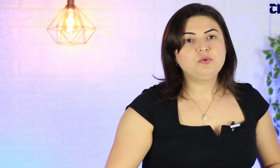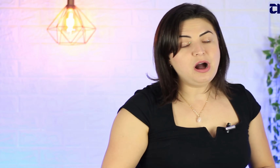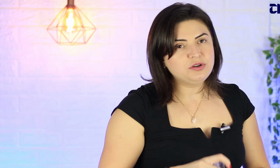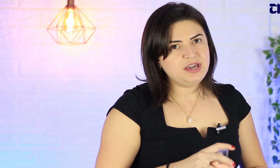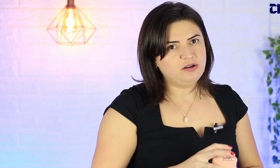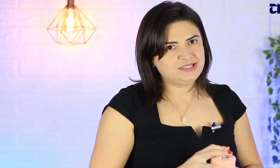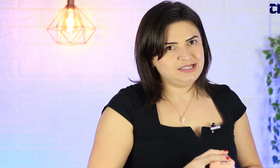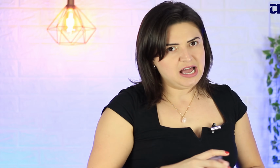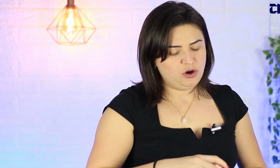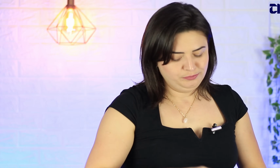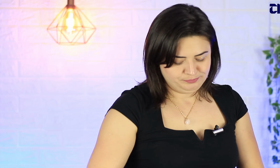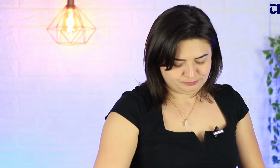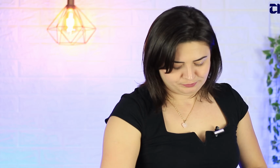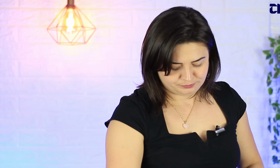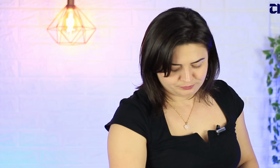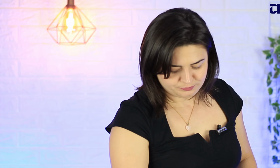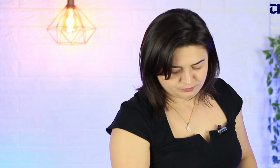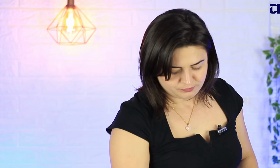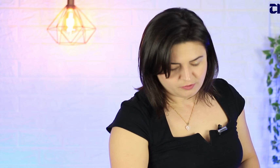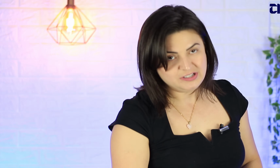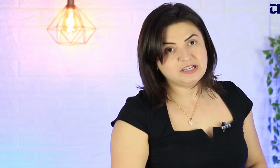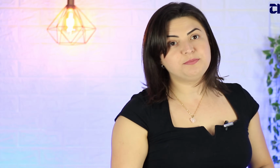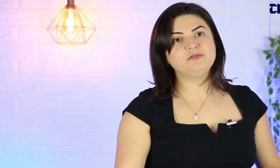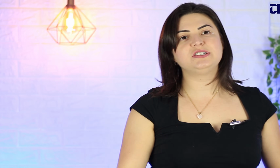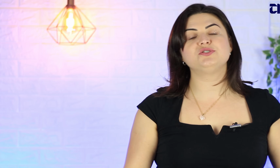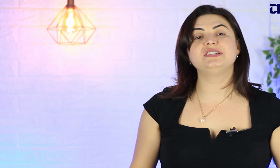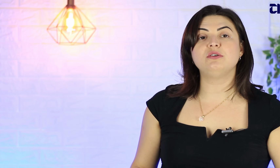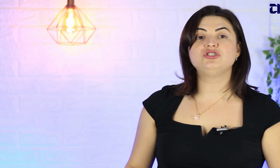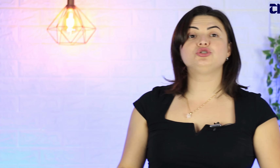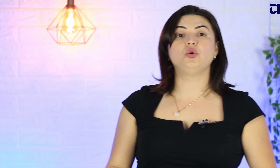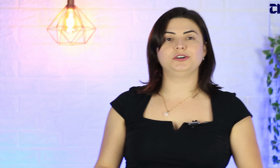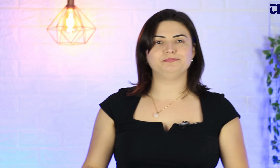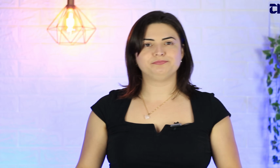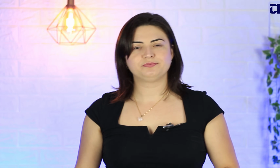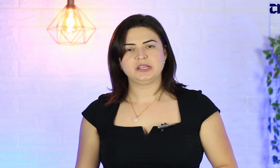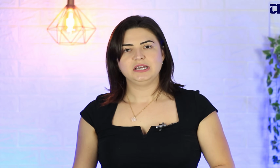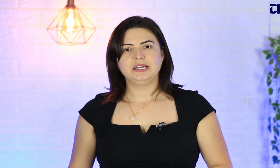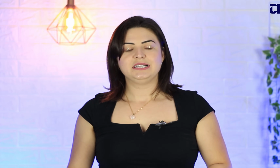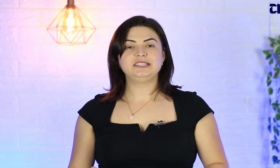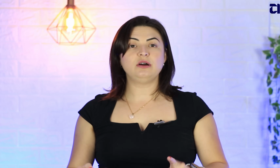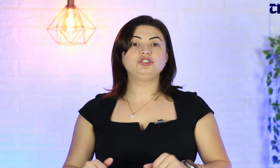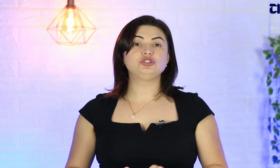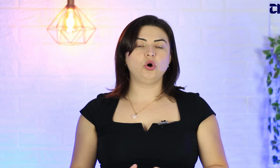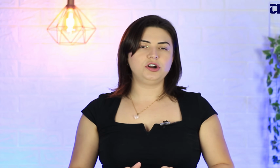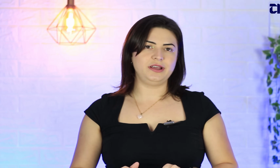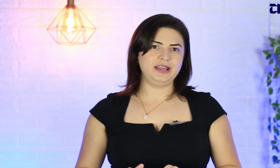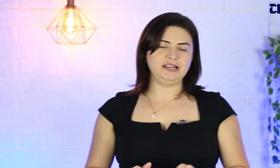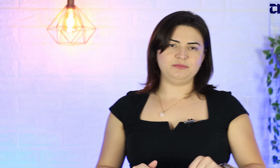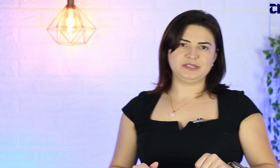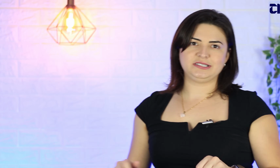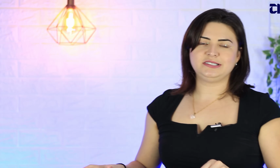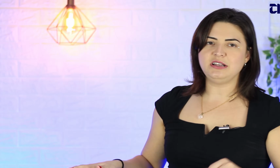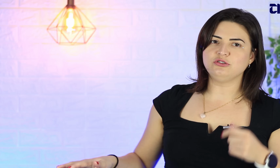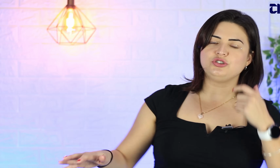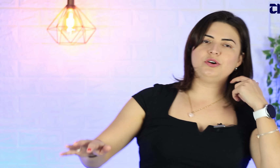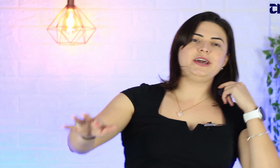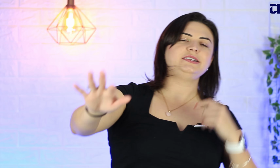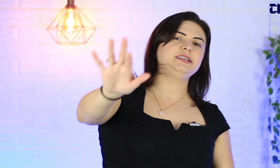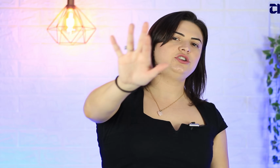Qual que é o sinal? Vou fazer aqui para vocês o sinal de dor. Sinal de dor em libras. Sinal de dor é esse